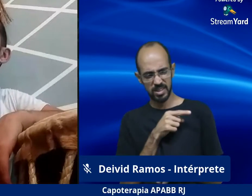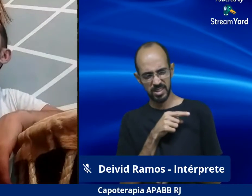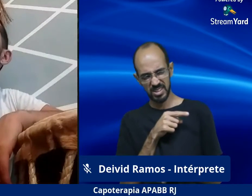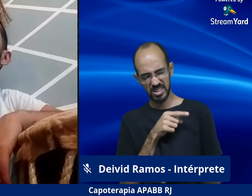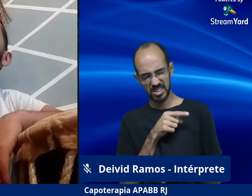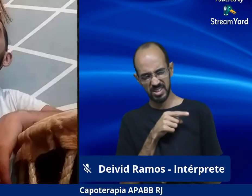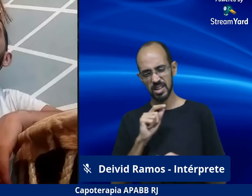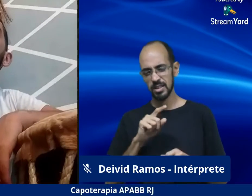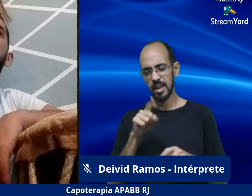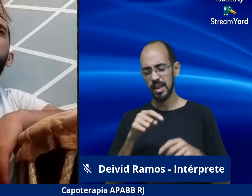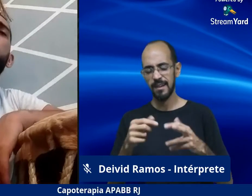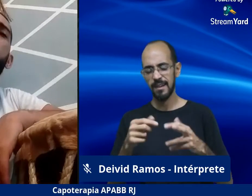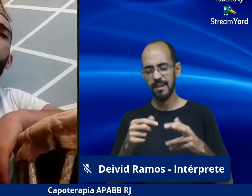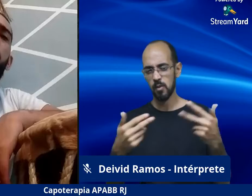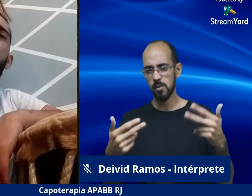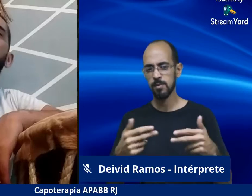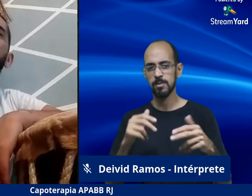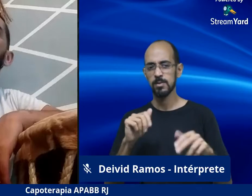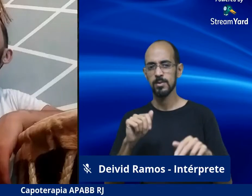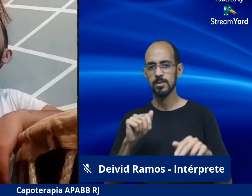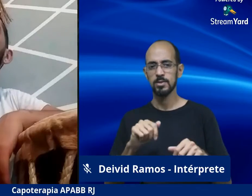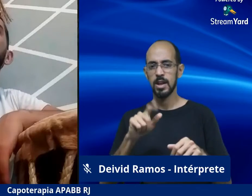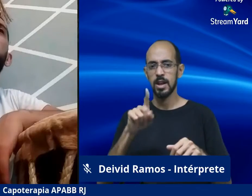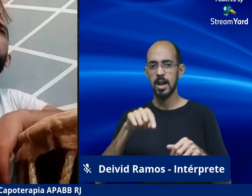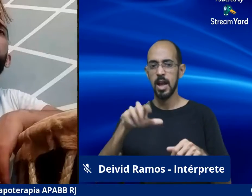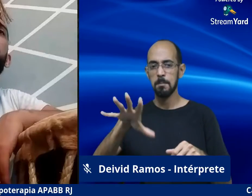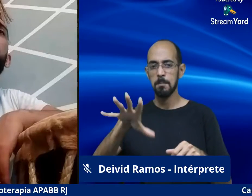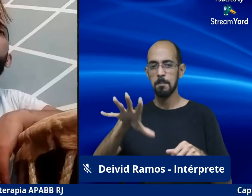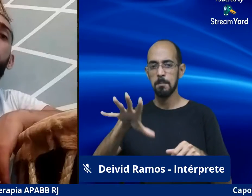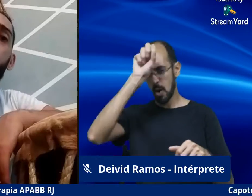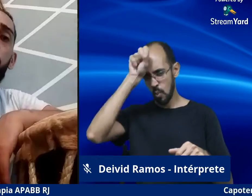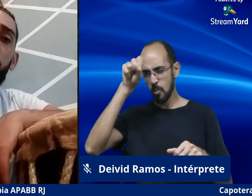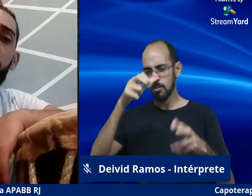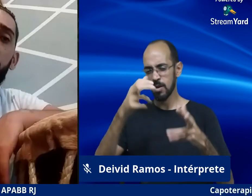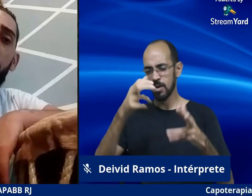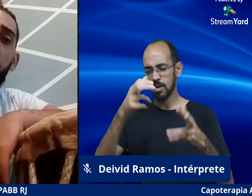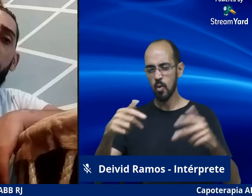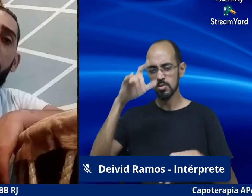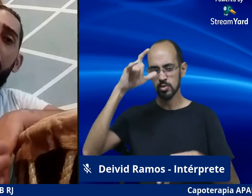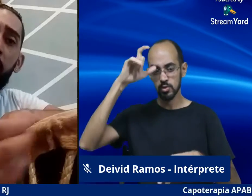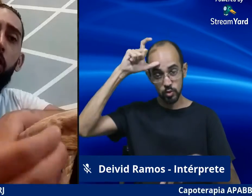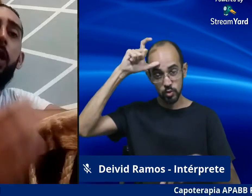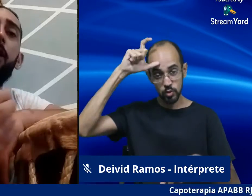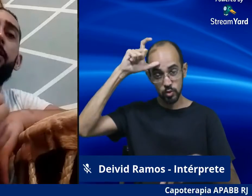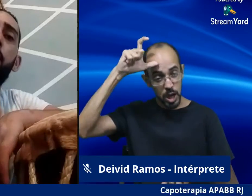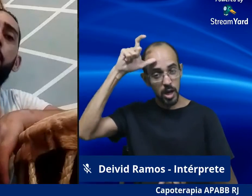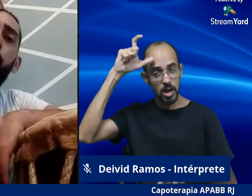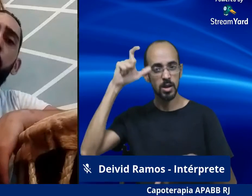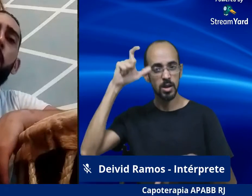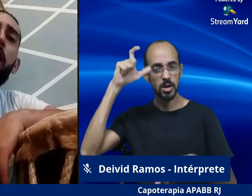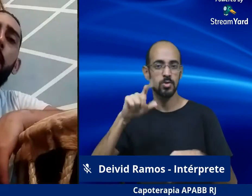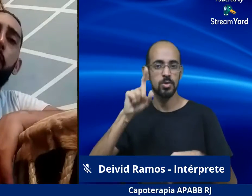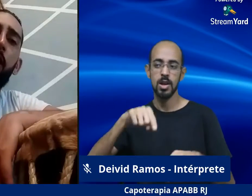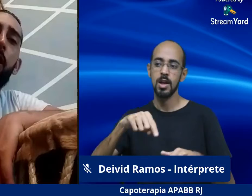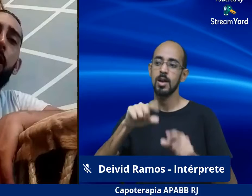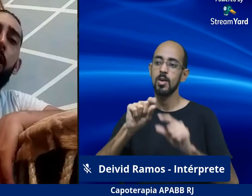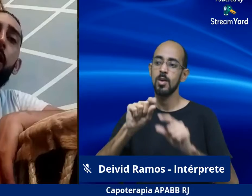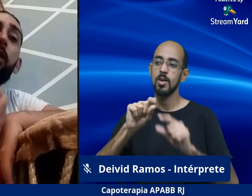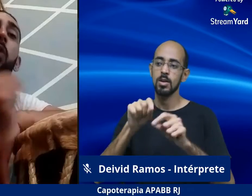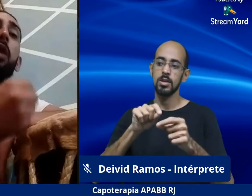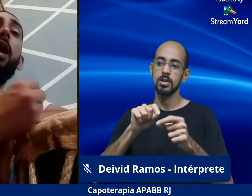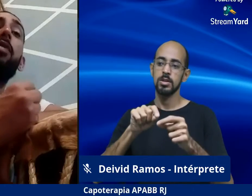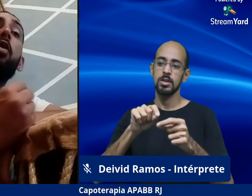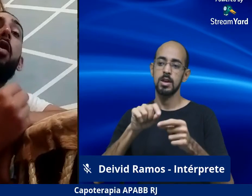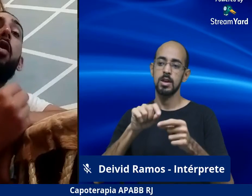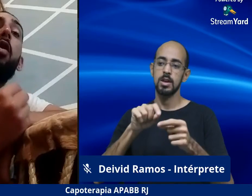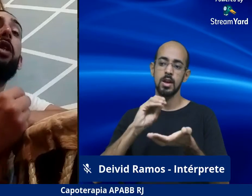coisa, é macumba, é coisa do demônio. E tudo isso é intolerância. Primeiro que capoeira não